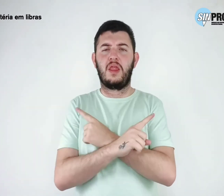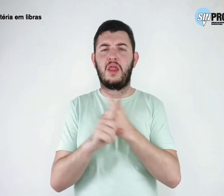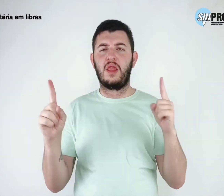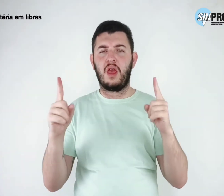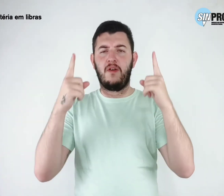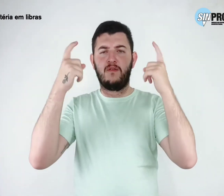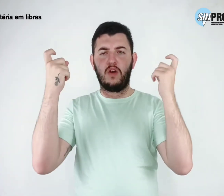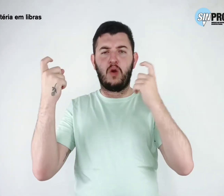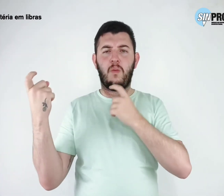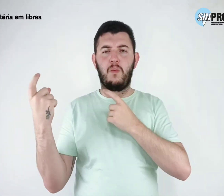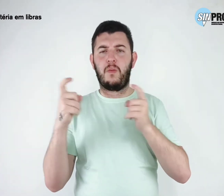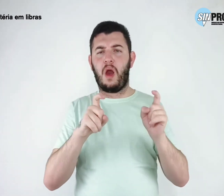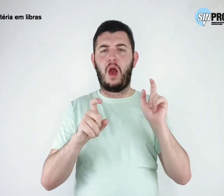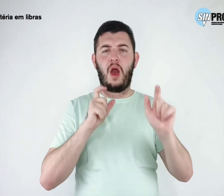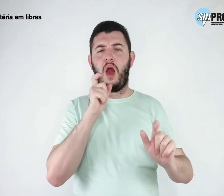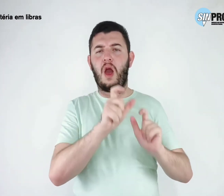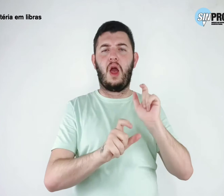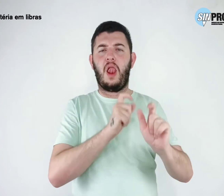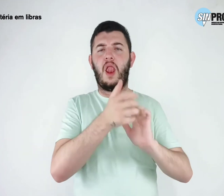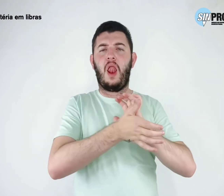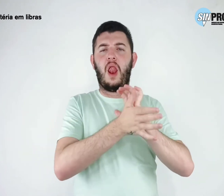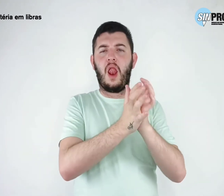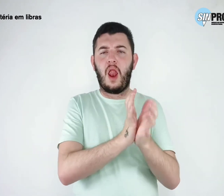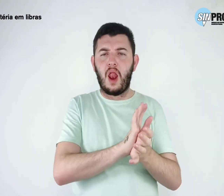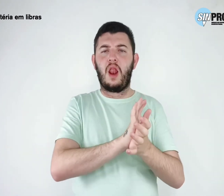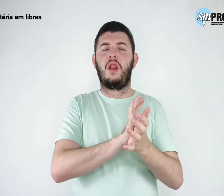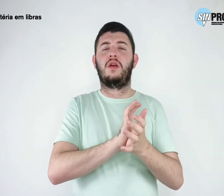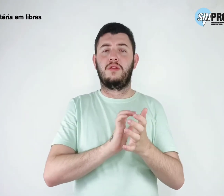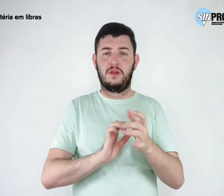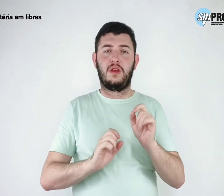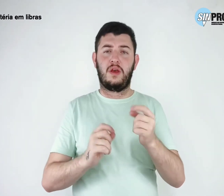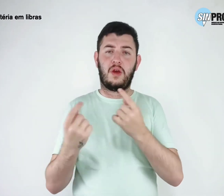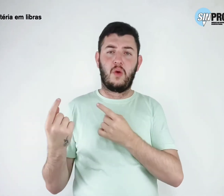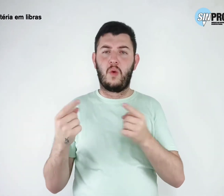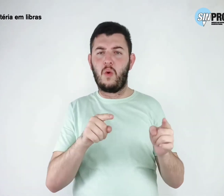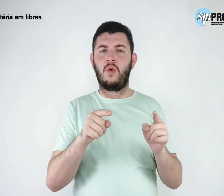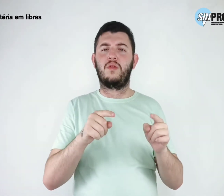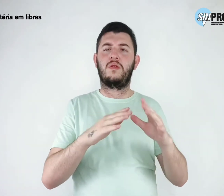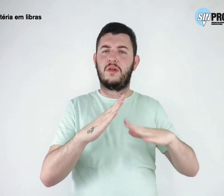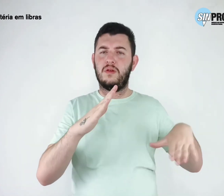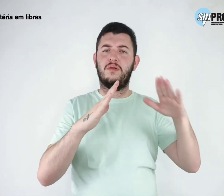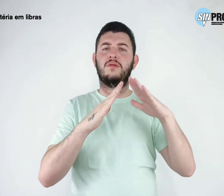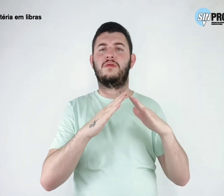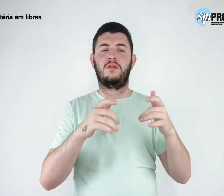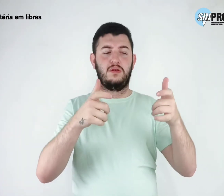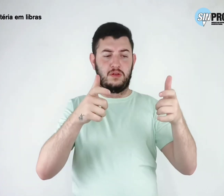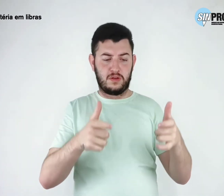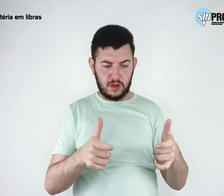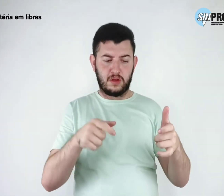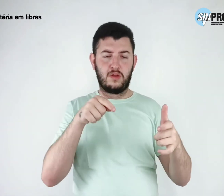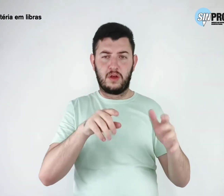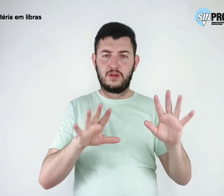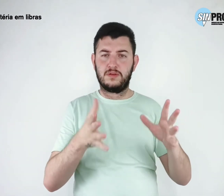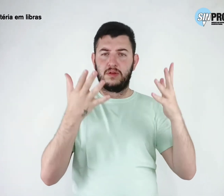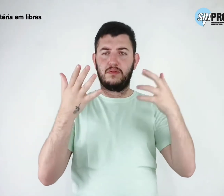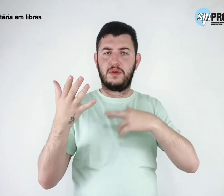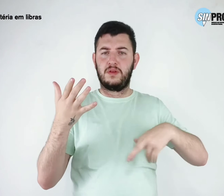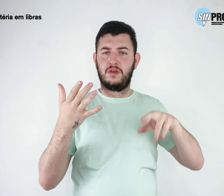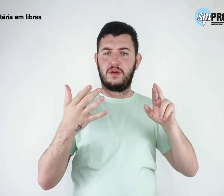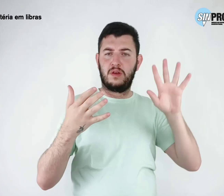violentos ataques racistas praticados contra as casas de matrizes africanas na região